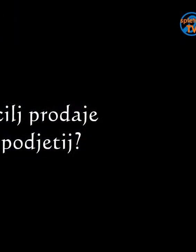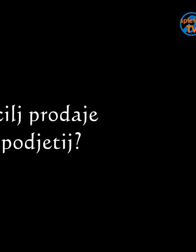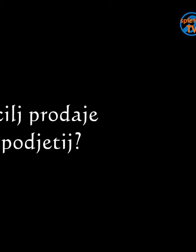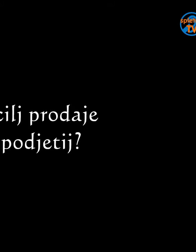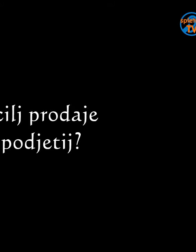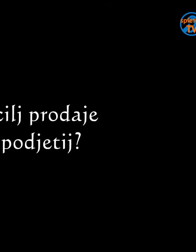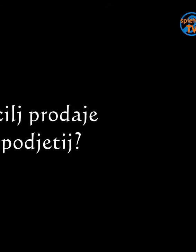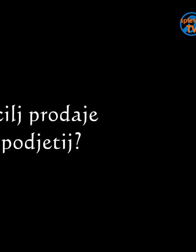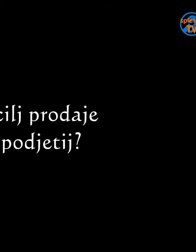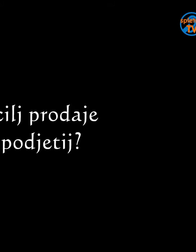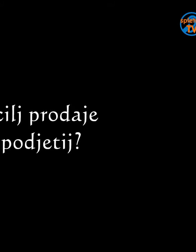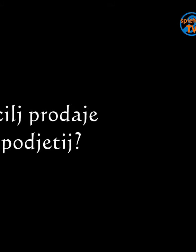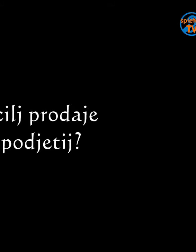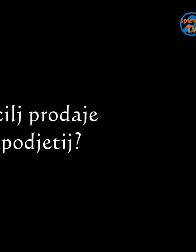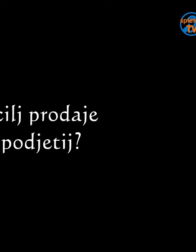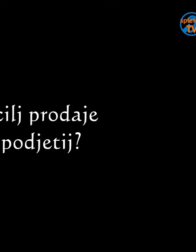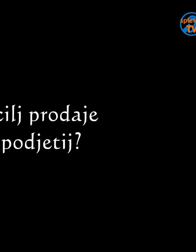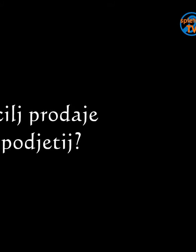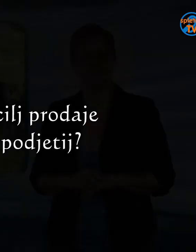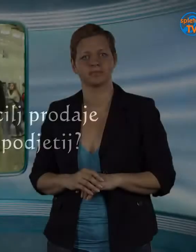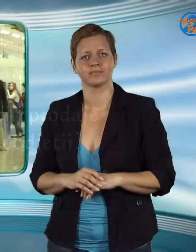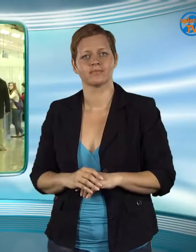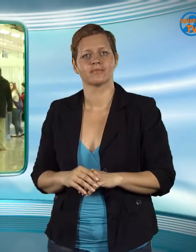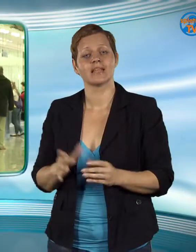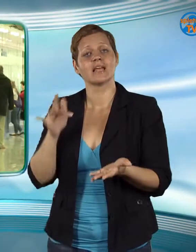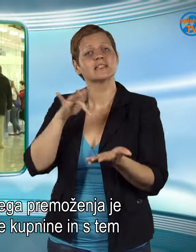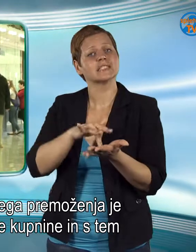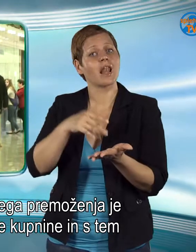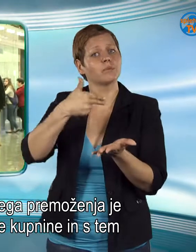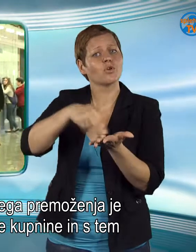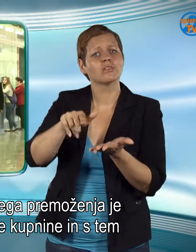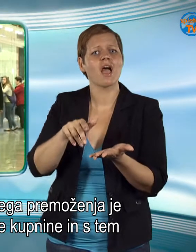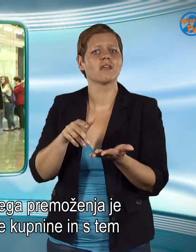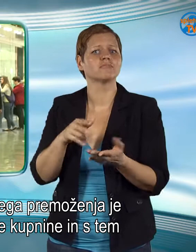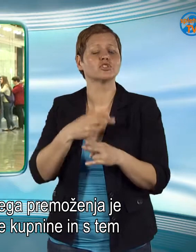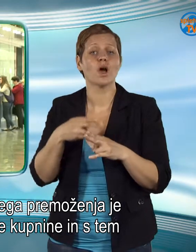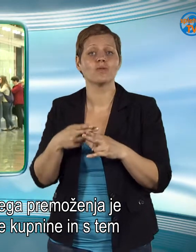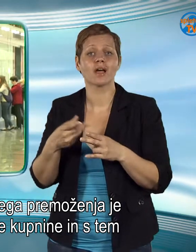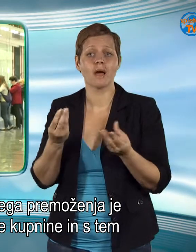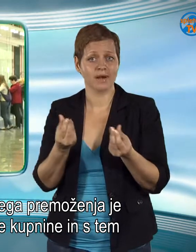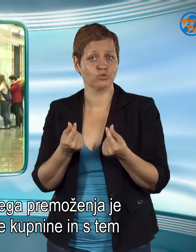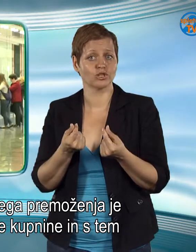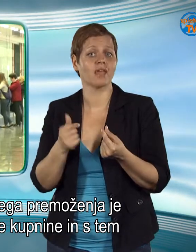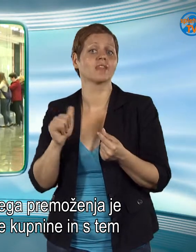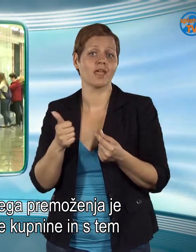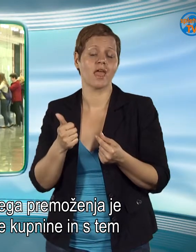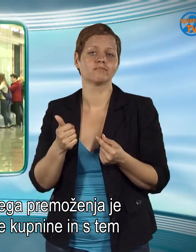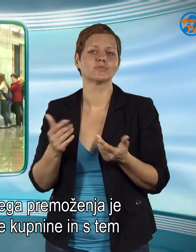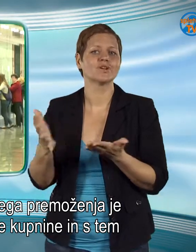Kakšen je cilj prodaje državnih podjetij? Cilj prodaje državnega premoženja je doseganje čim višje